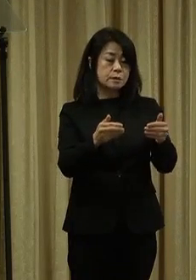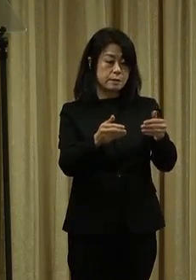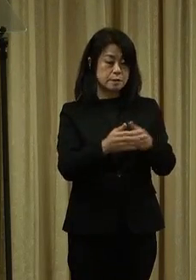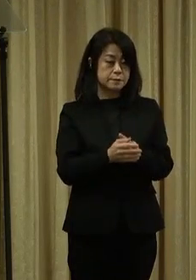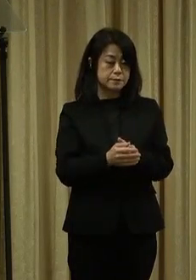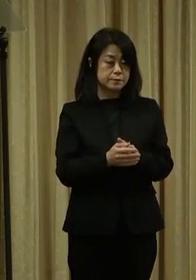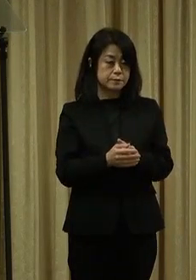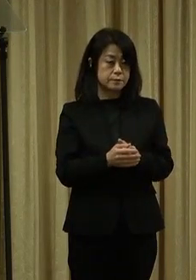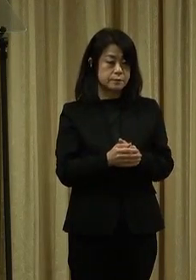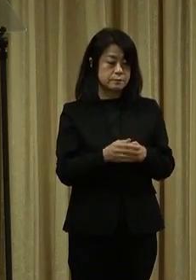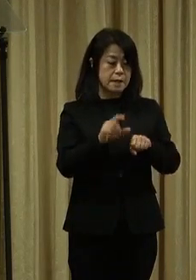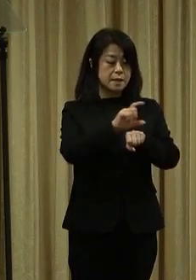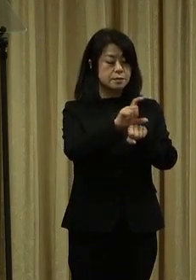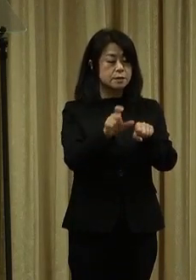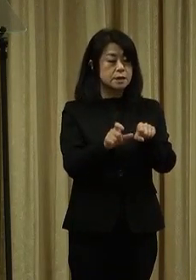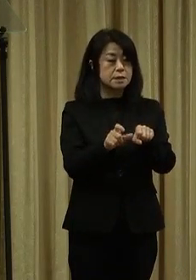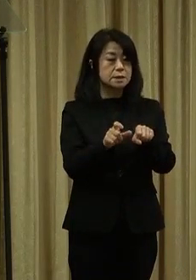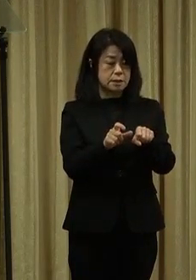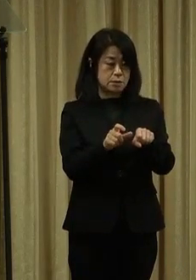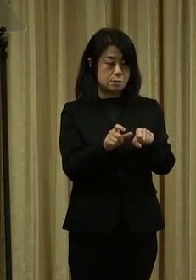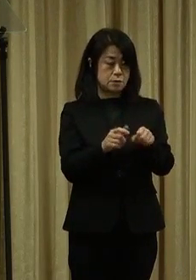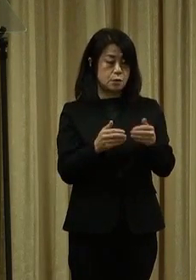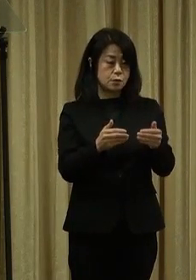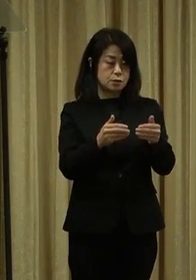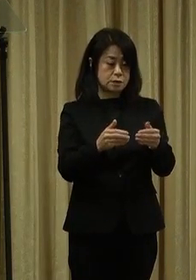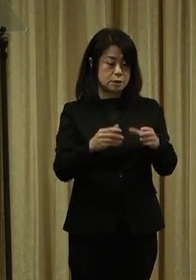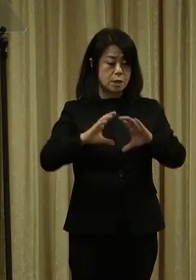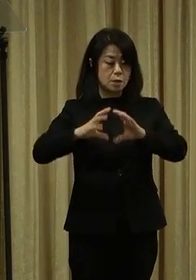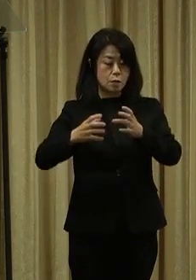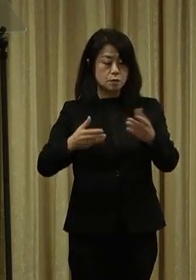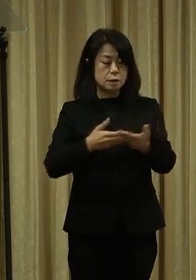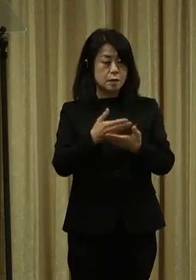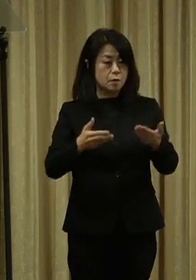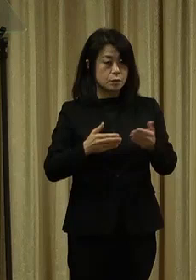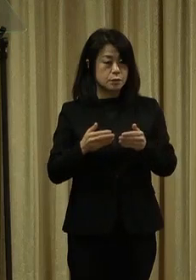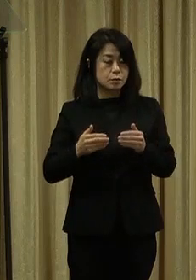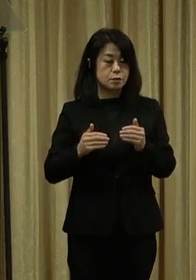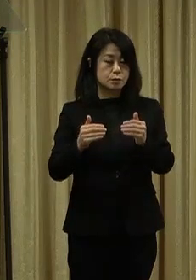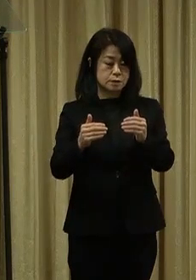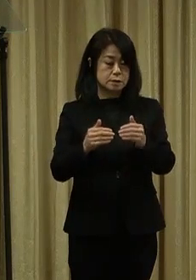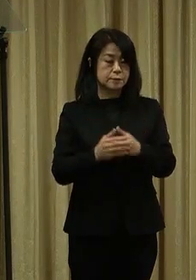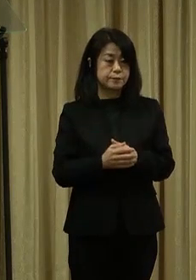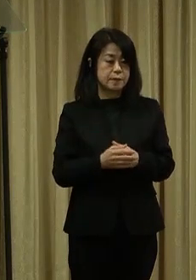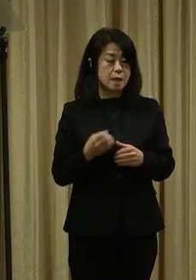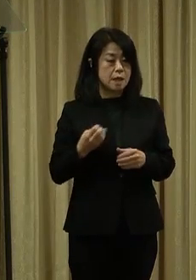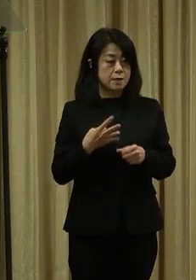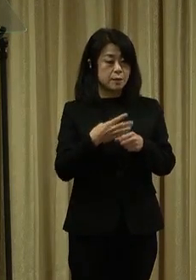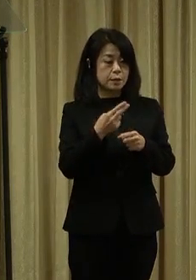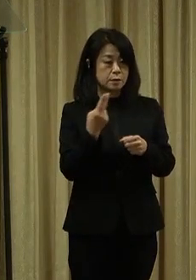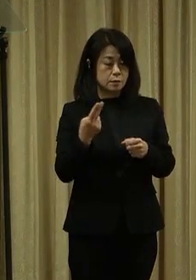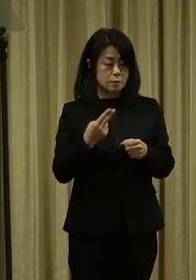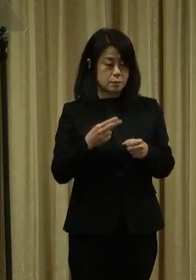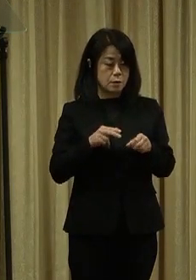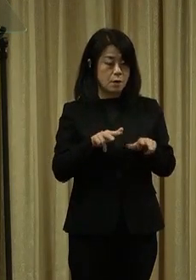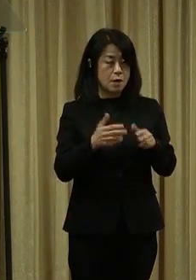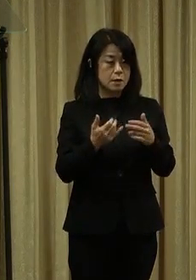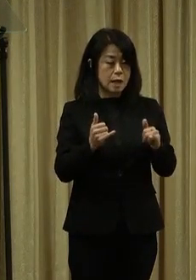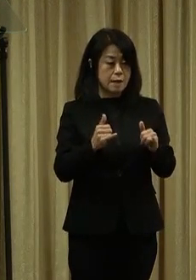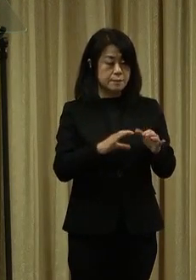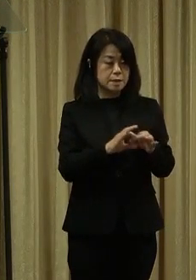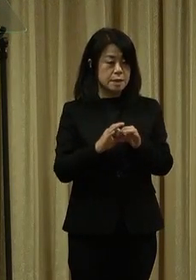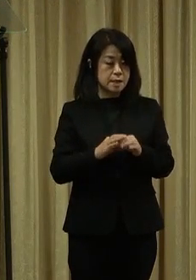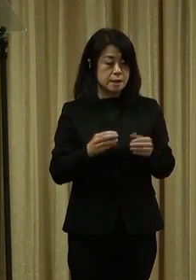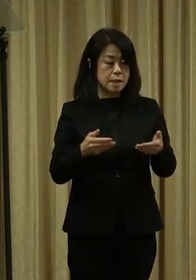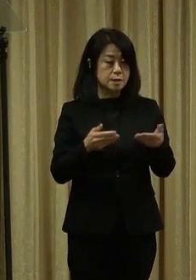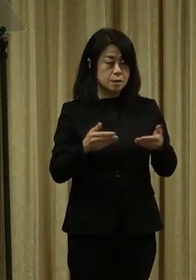に SDGs 多様性の推進国際交流の推進です。令和4年度の官民共同事業レビ